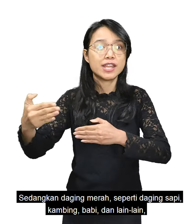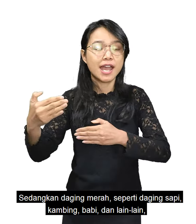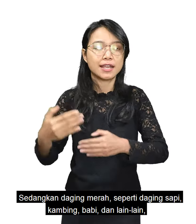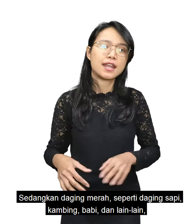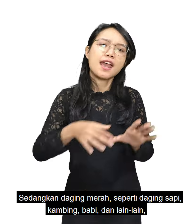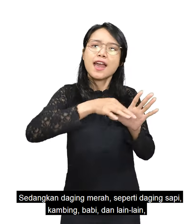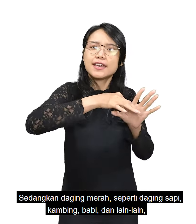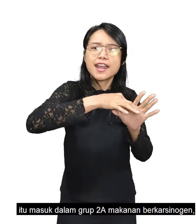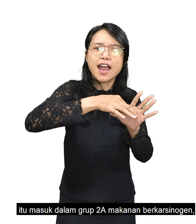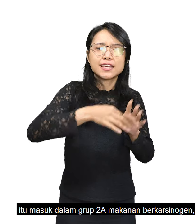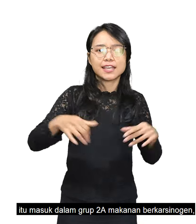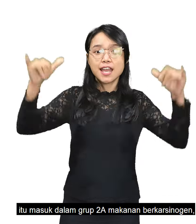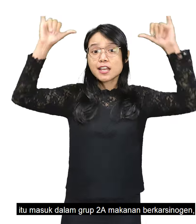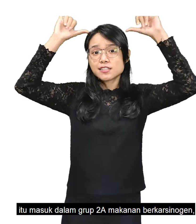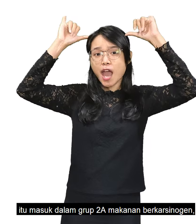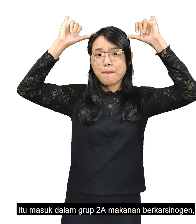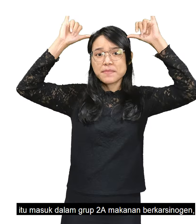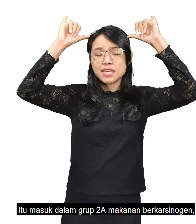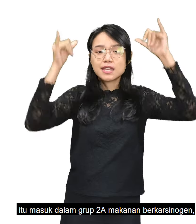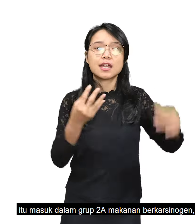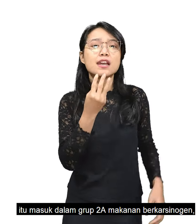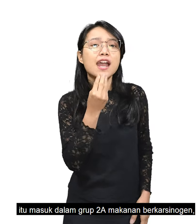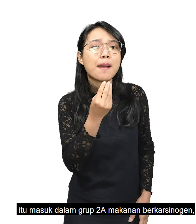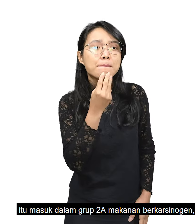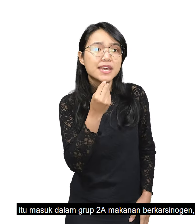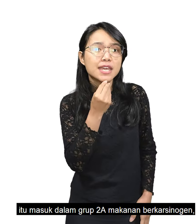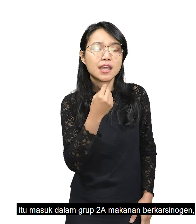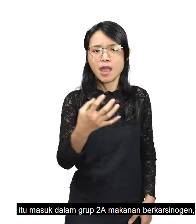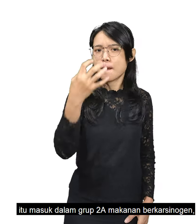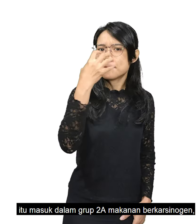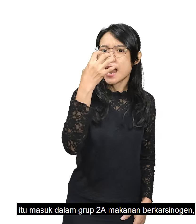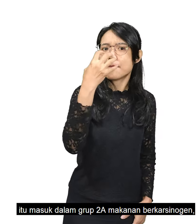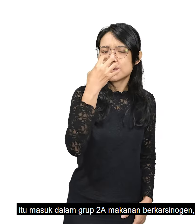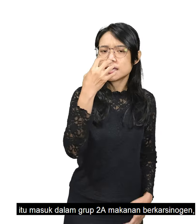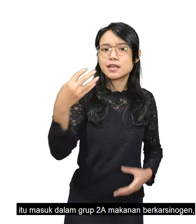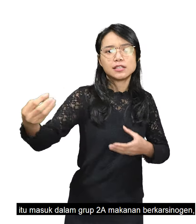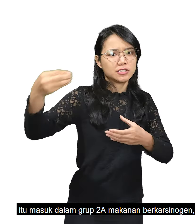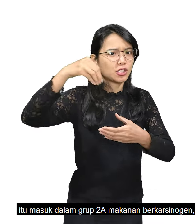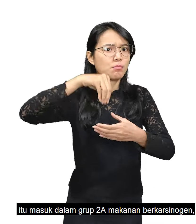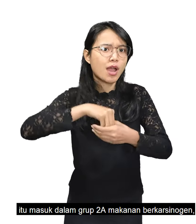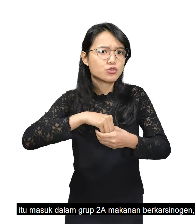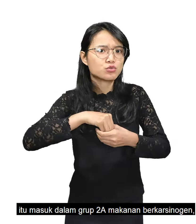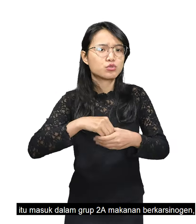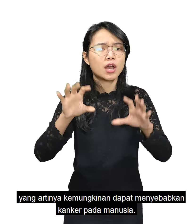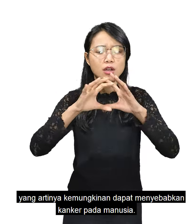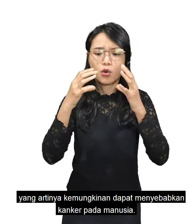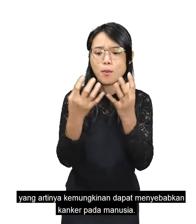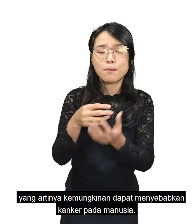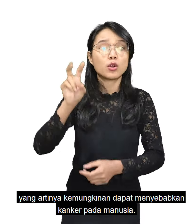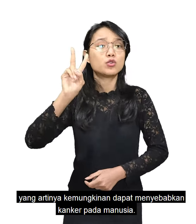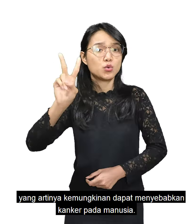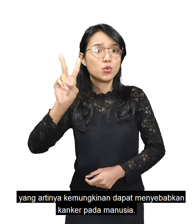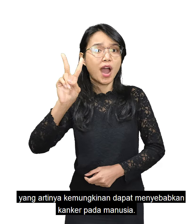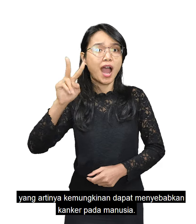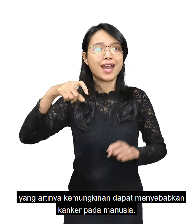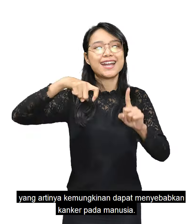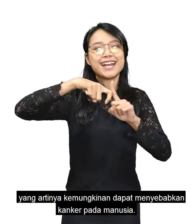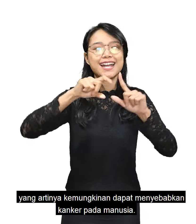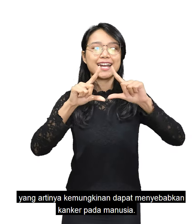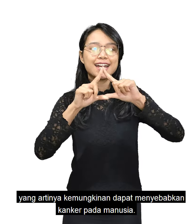lain-lain itu masuk dalam grup 2A makanan berkarsinogen yang artinya